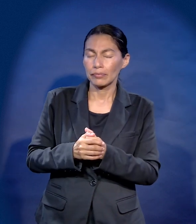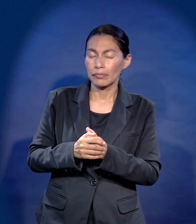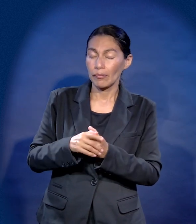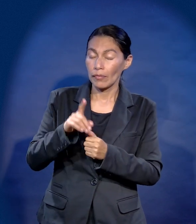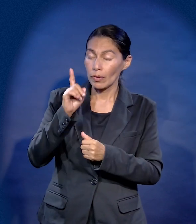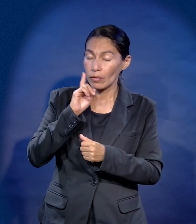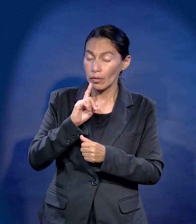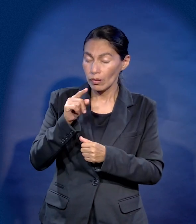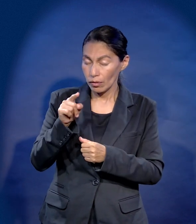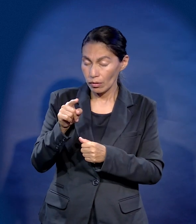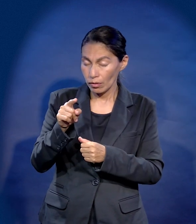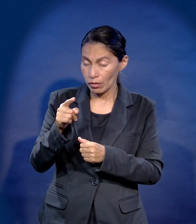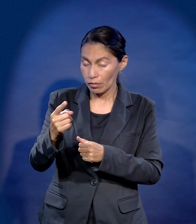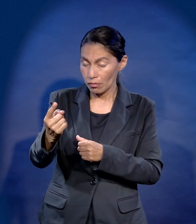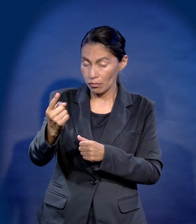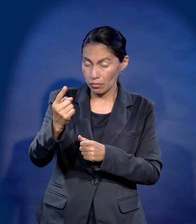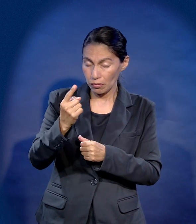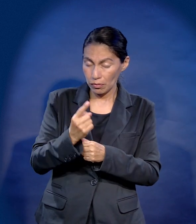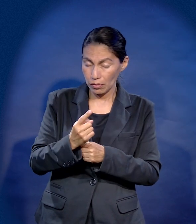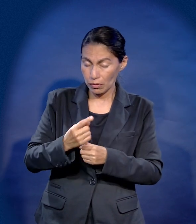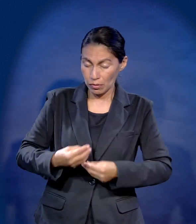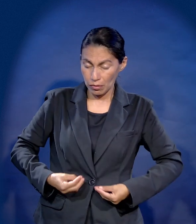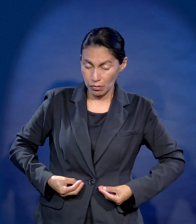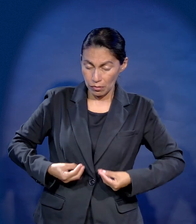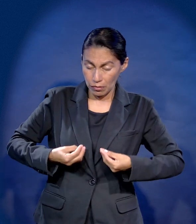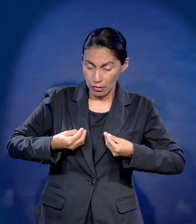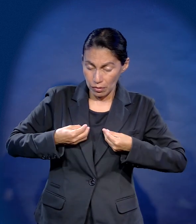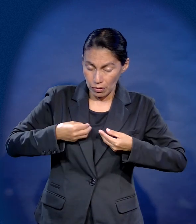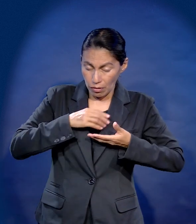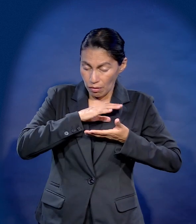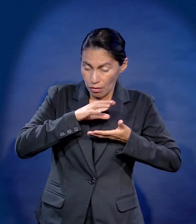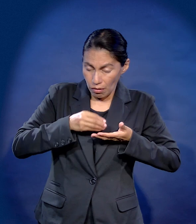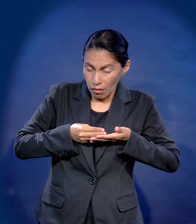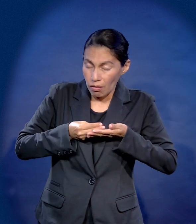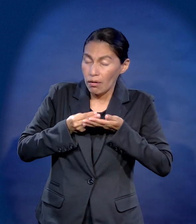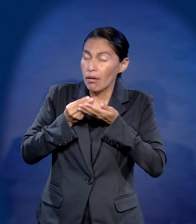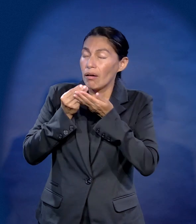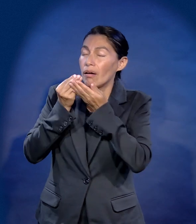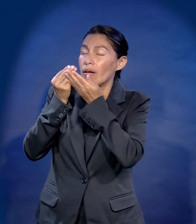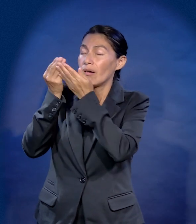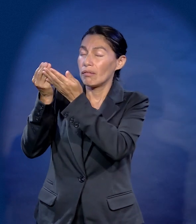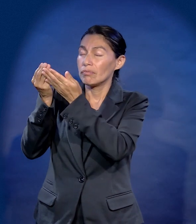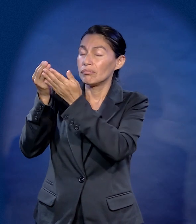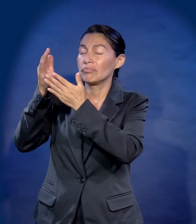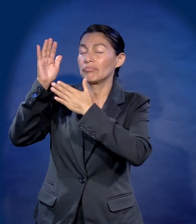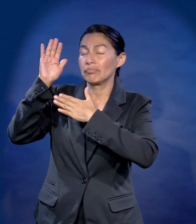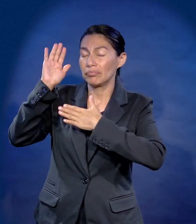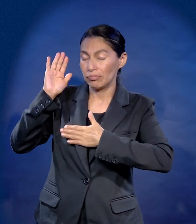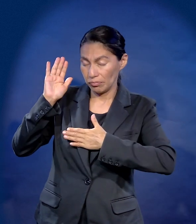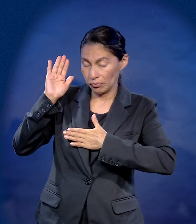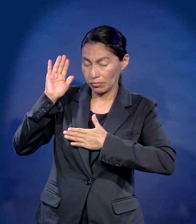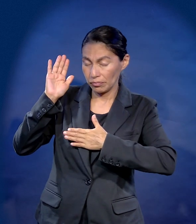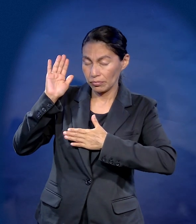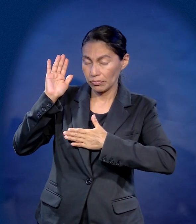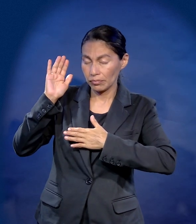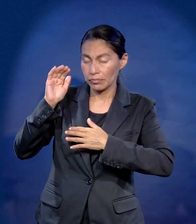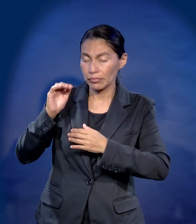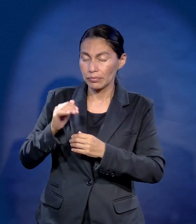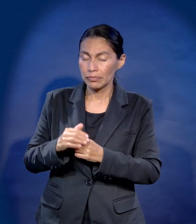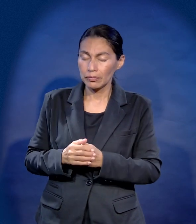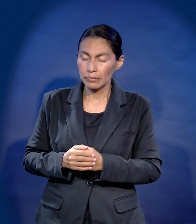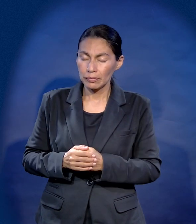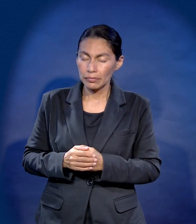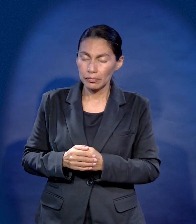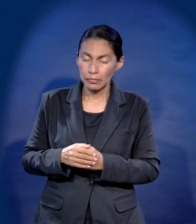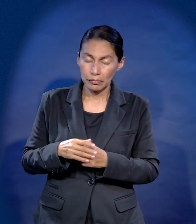para entregar la vida a Cristo Jesús, como una señal de pacto y de compromiso que hace